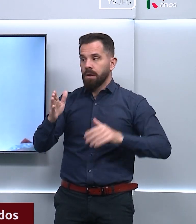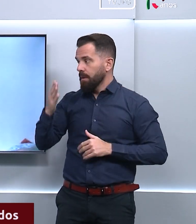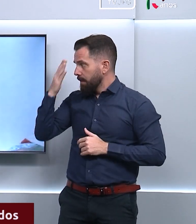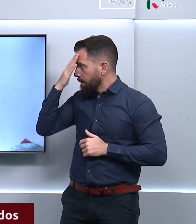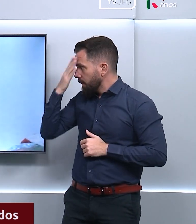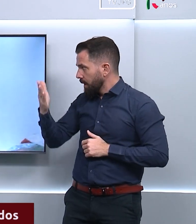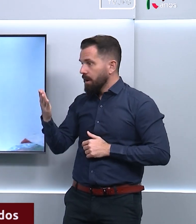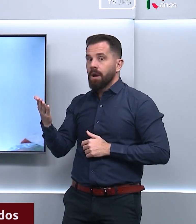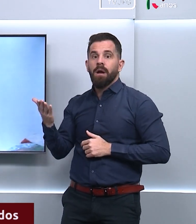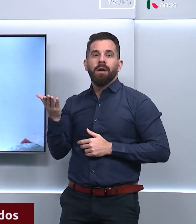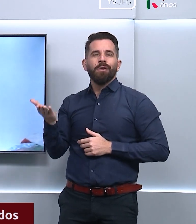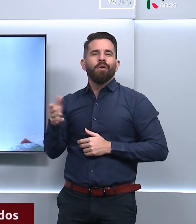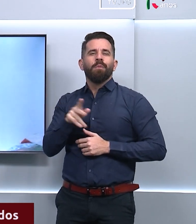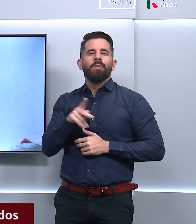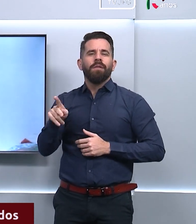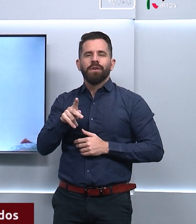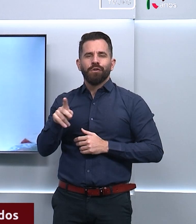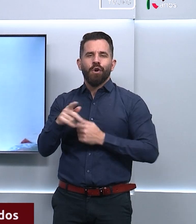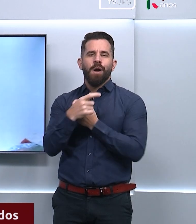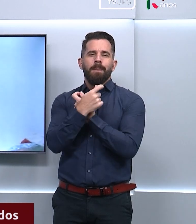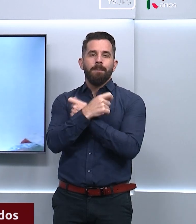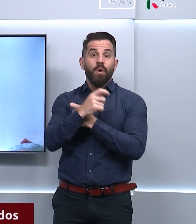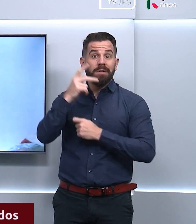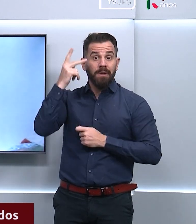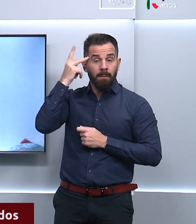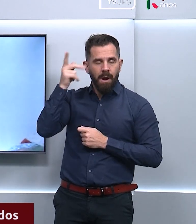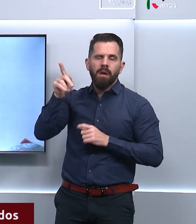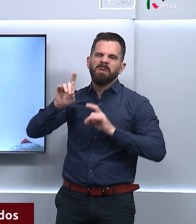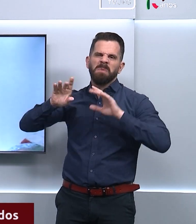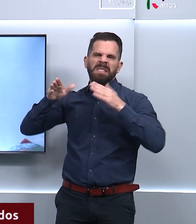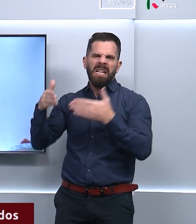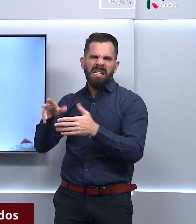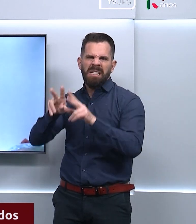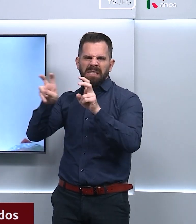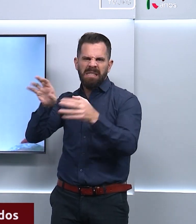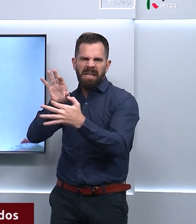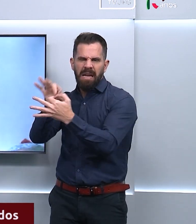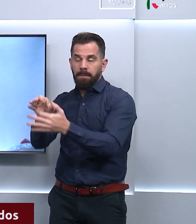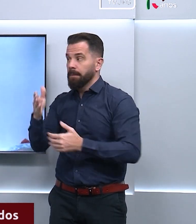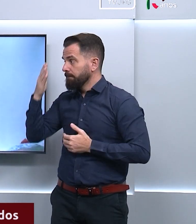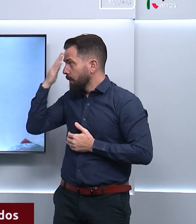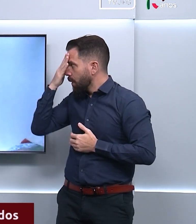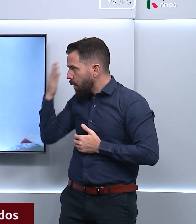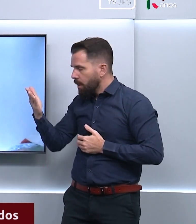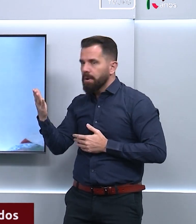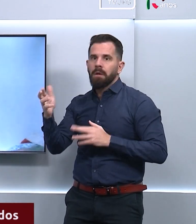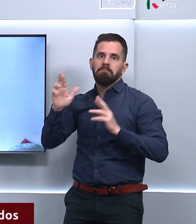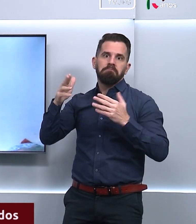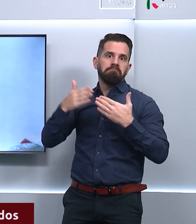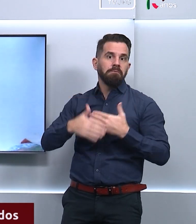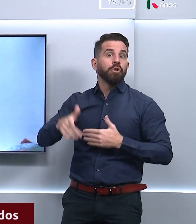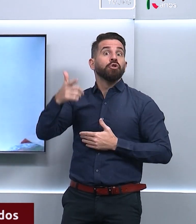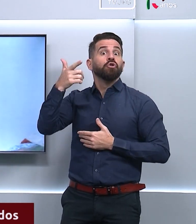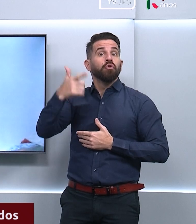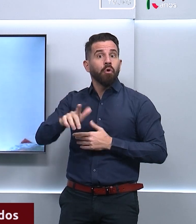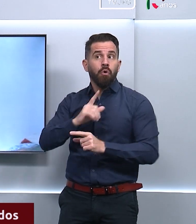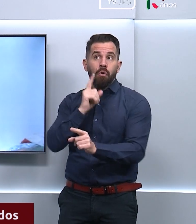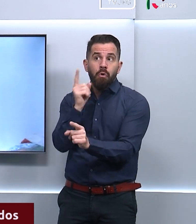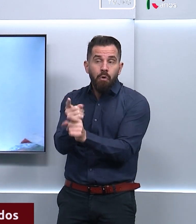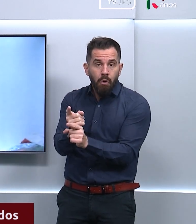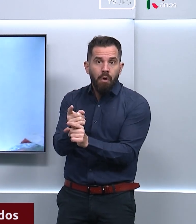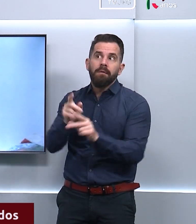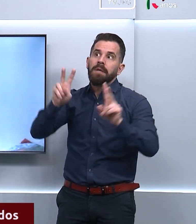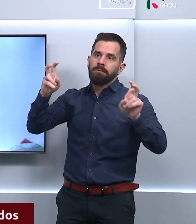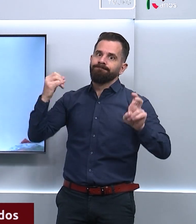que é professora da PUC São Paulo e também especialista em resíduos sólidos. Muito obrigada e com certeza a gente vai voltar a falar sobre esse assunto, já que é tão importante